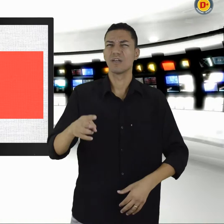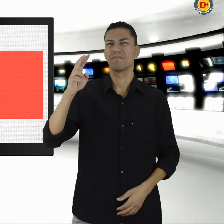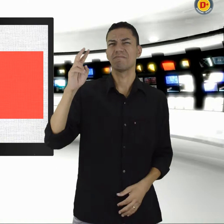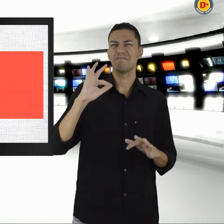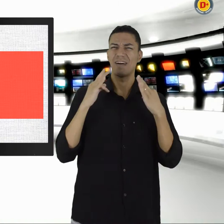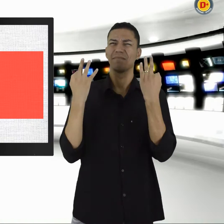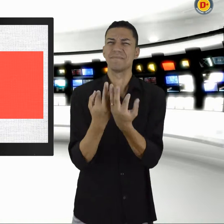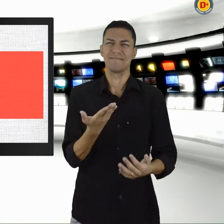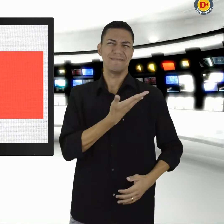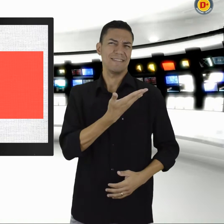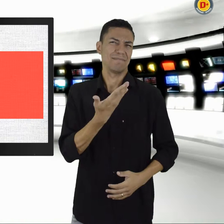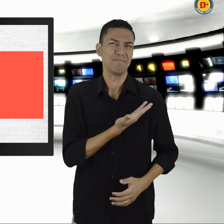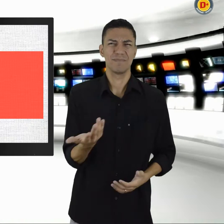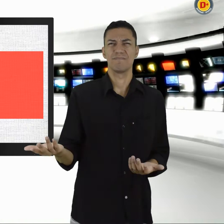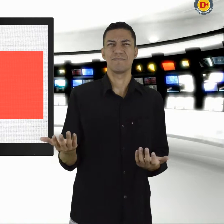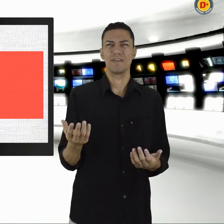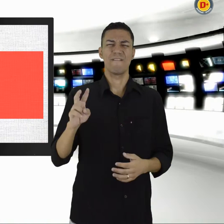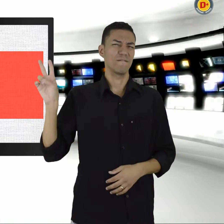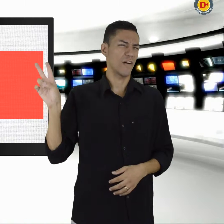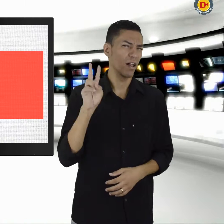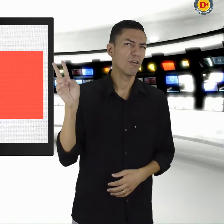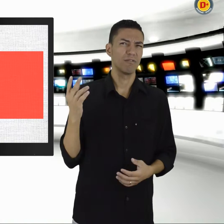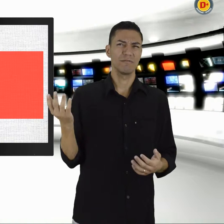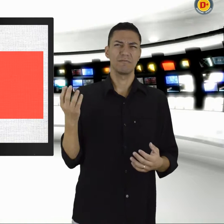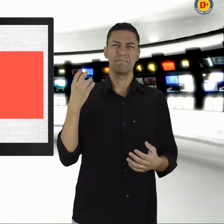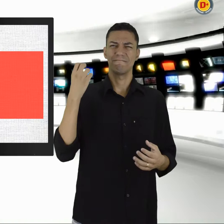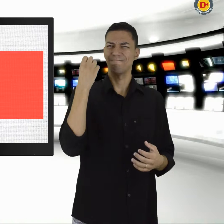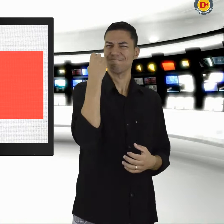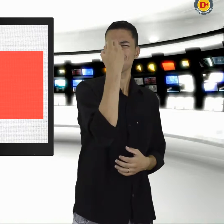valores familiares e inesquecíveis viagens internacionais.